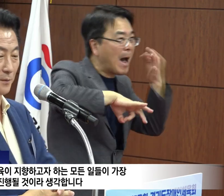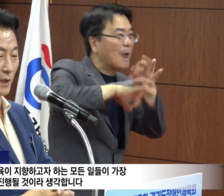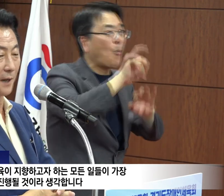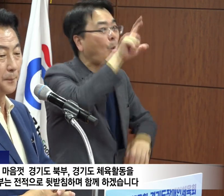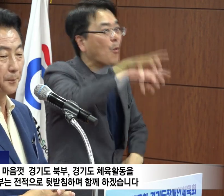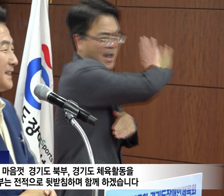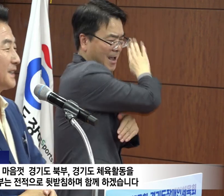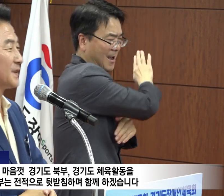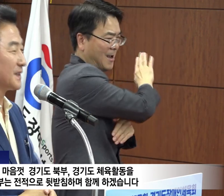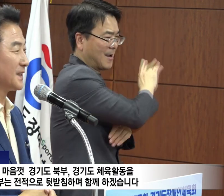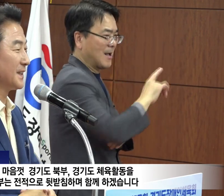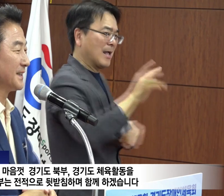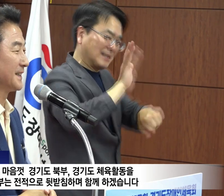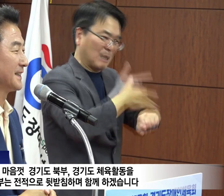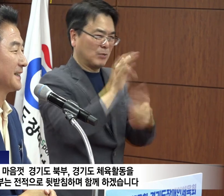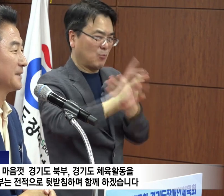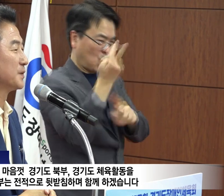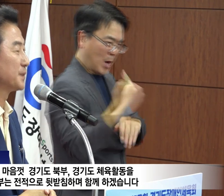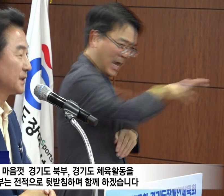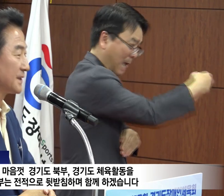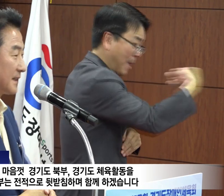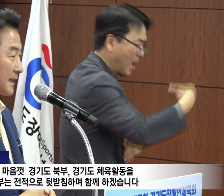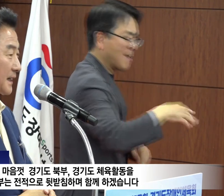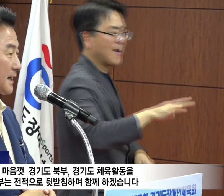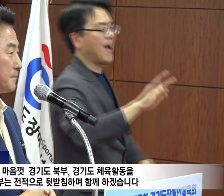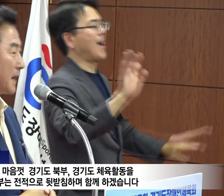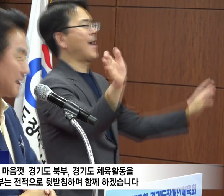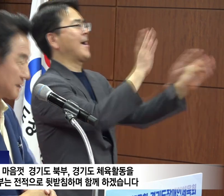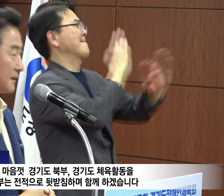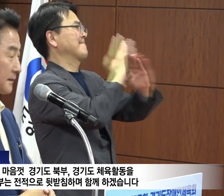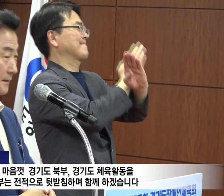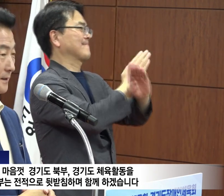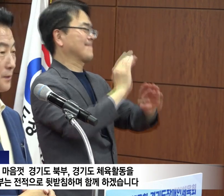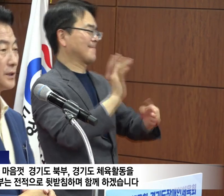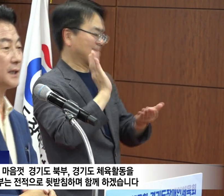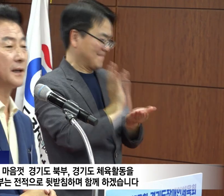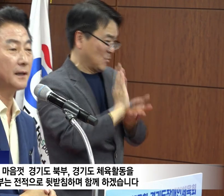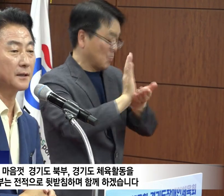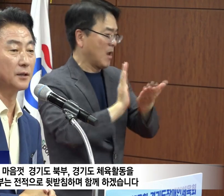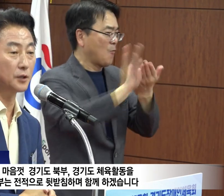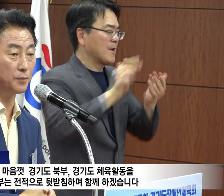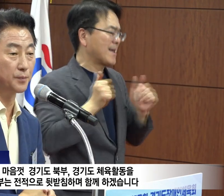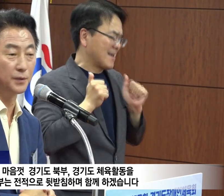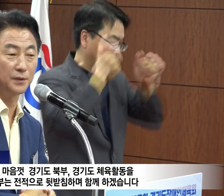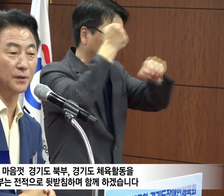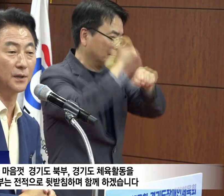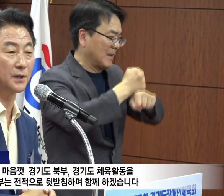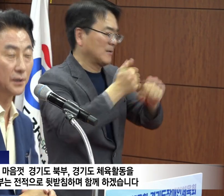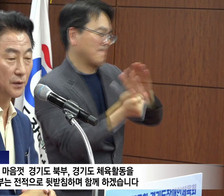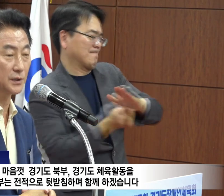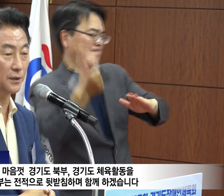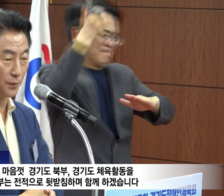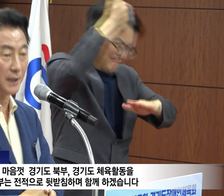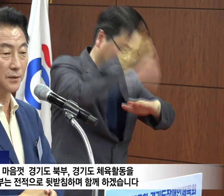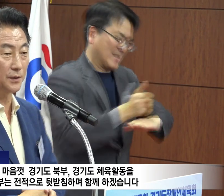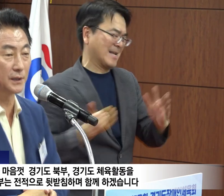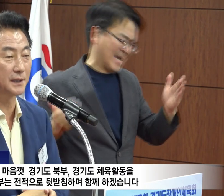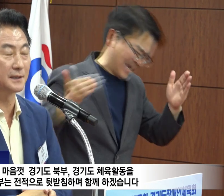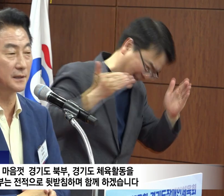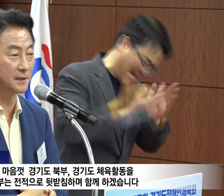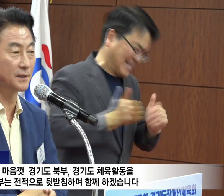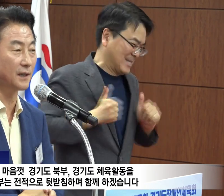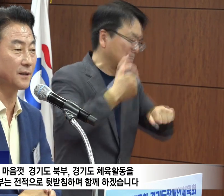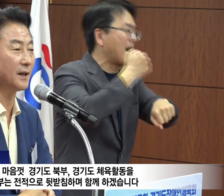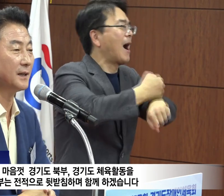것이라고 생각합니다. 이것에서 북부지역센터가 마음껏 우리 경기도 북부 그리고 경기도